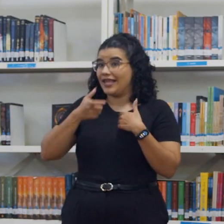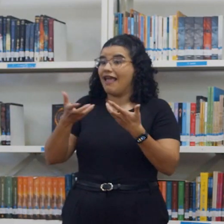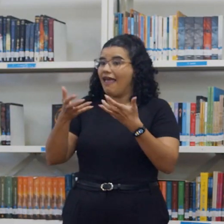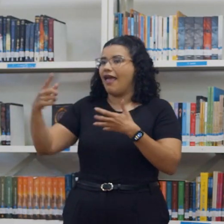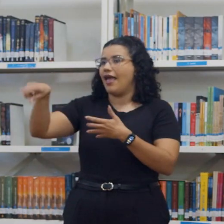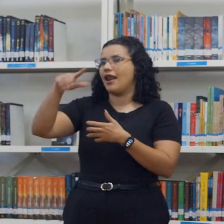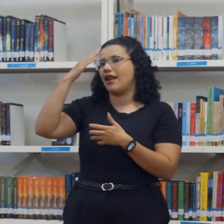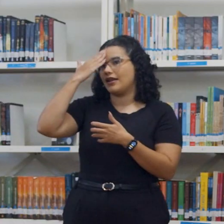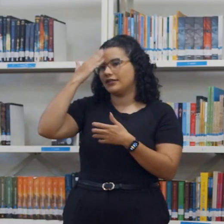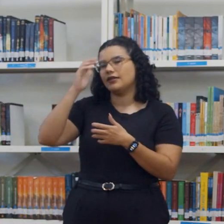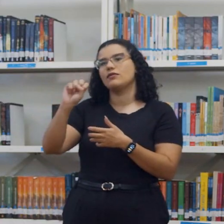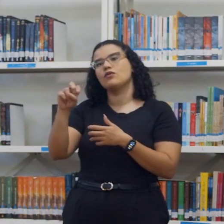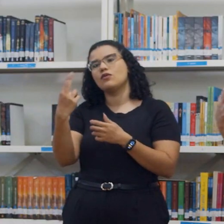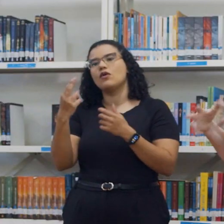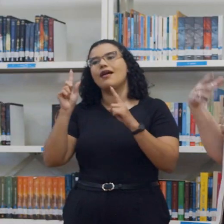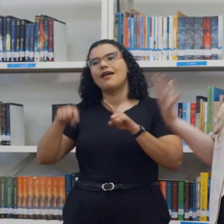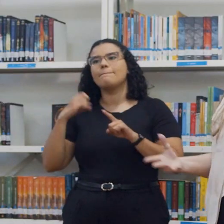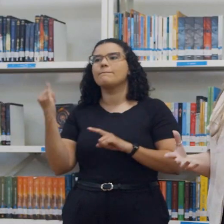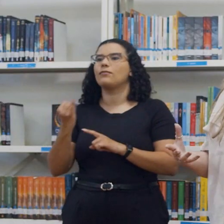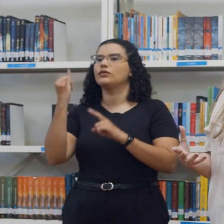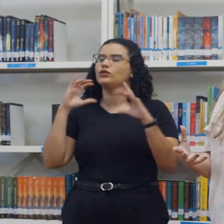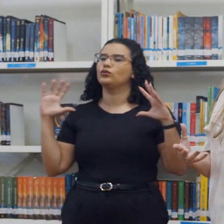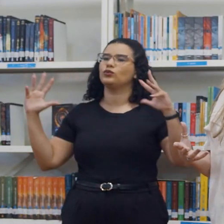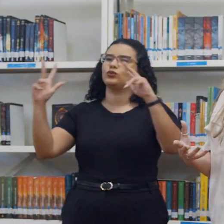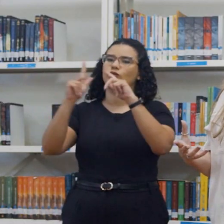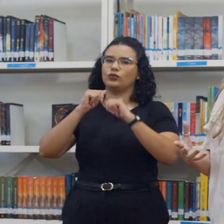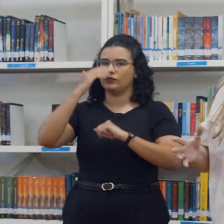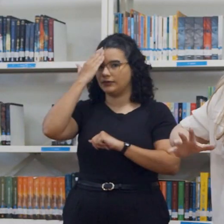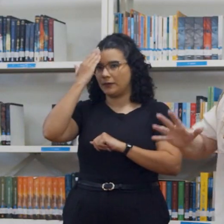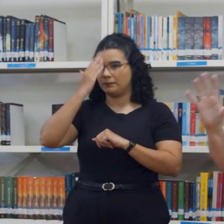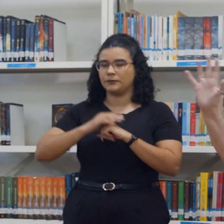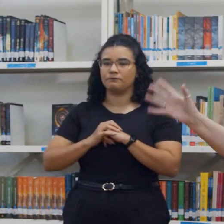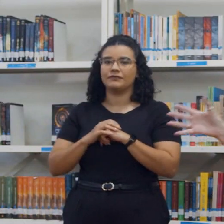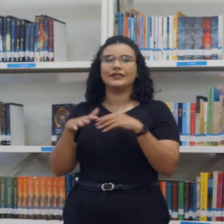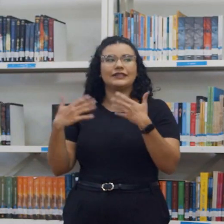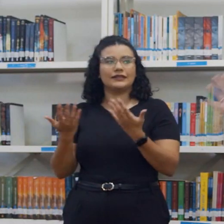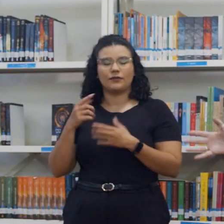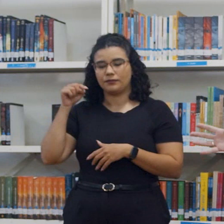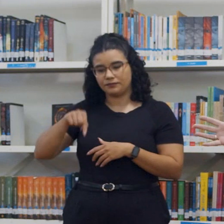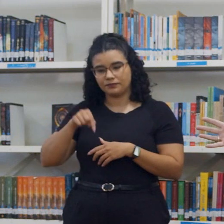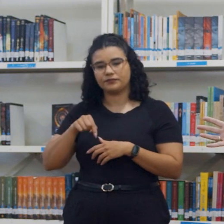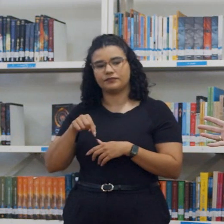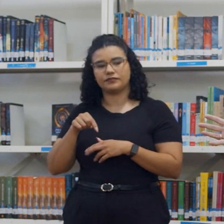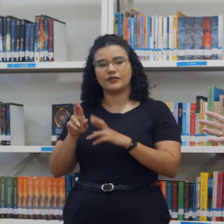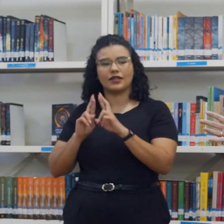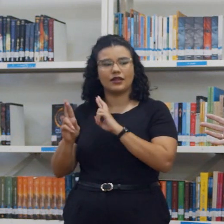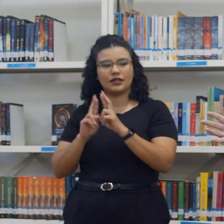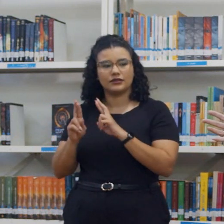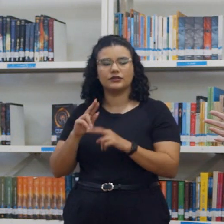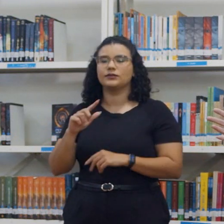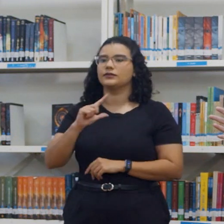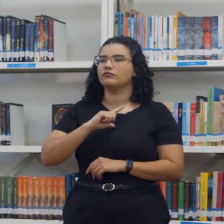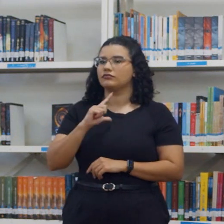saibam, ou que seja importante que todos saibam. Então existe nessa relação